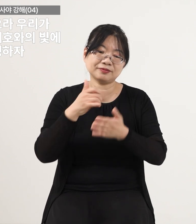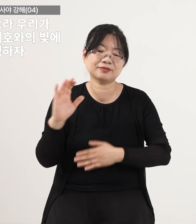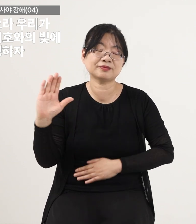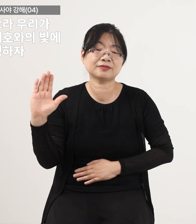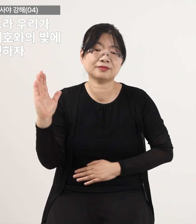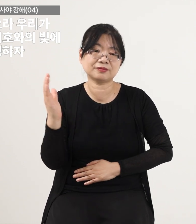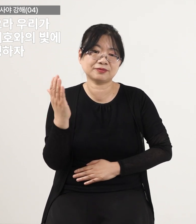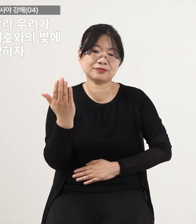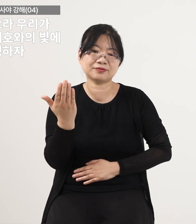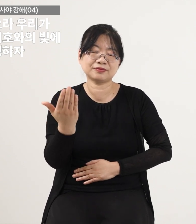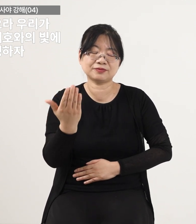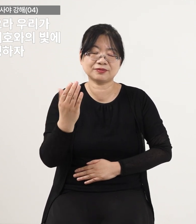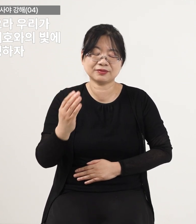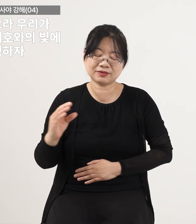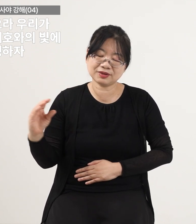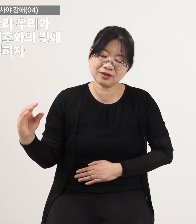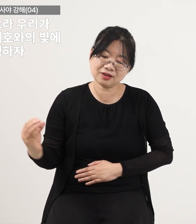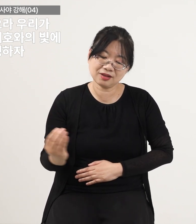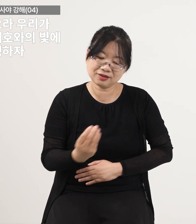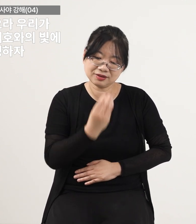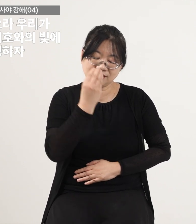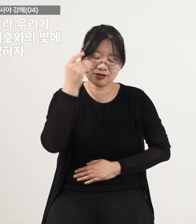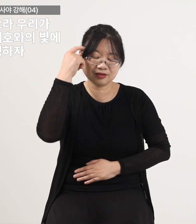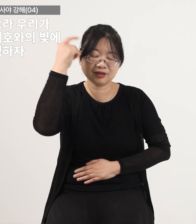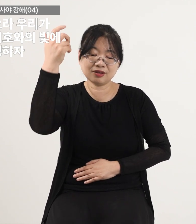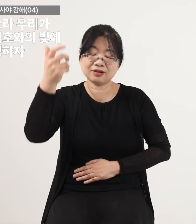인격이 되고